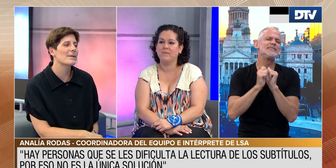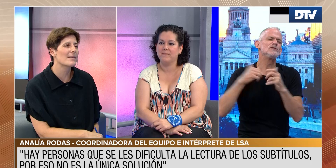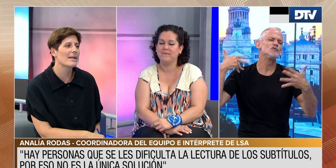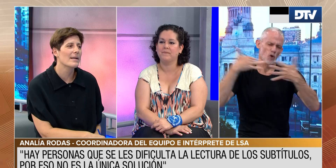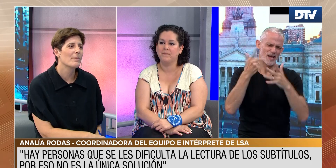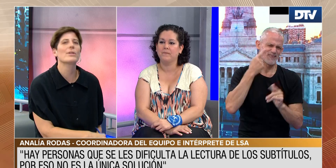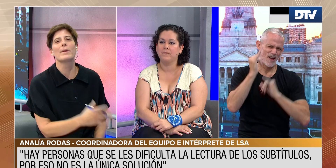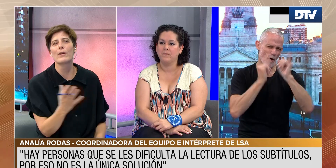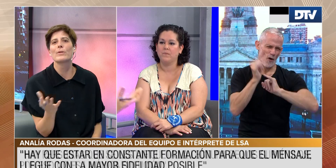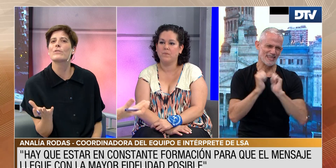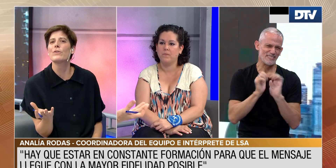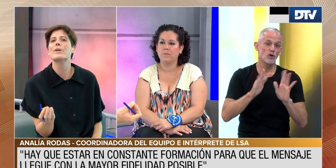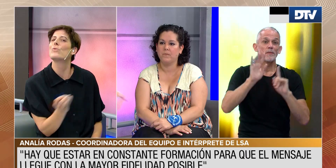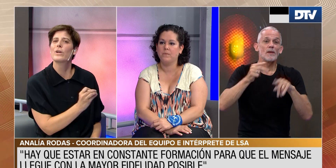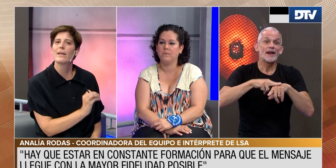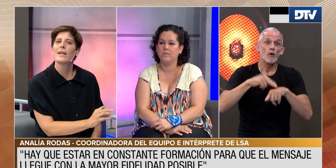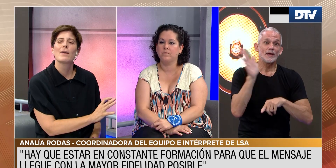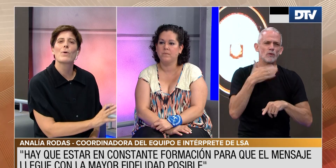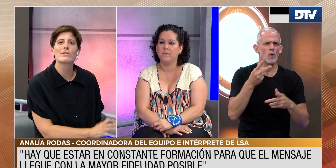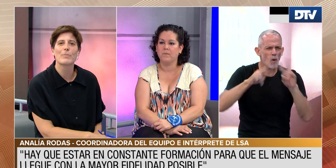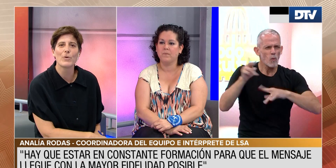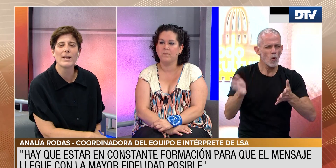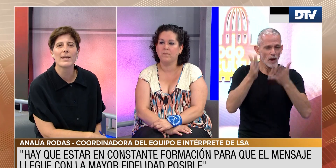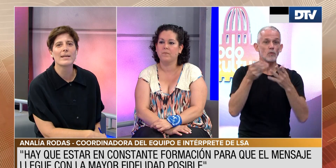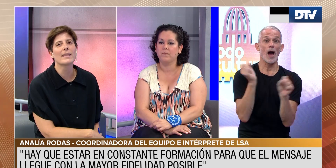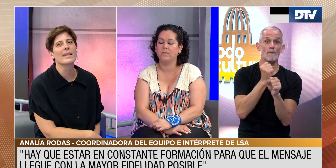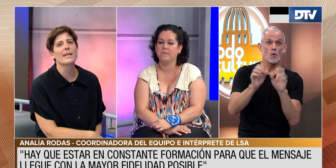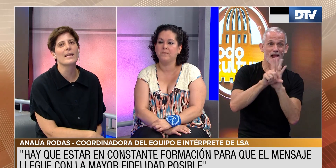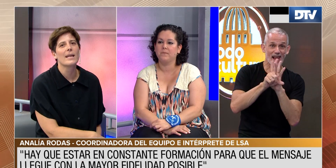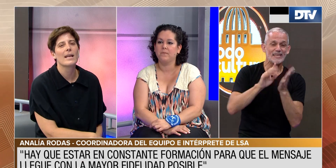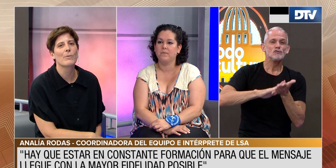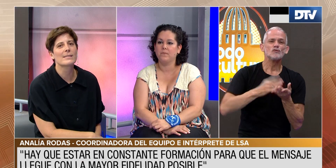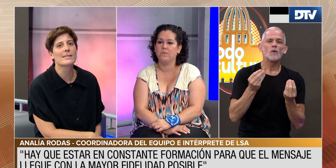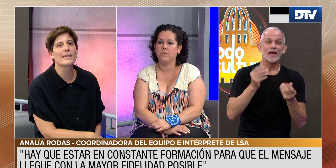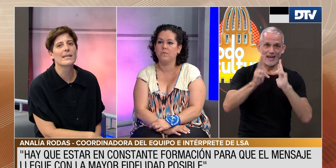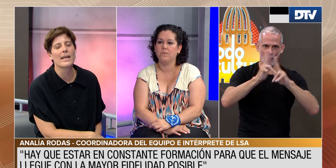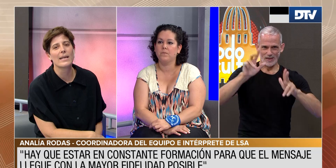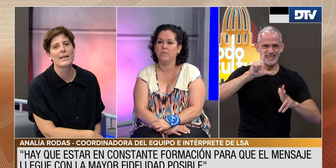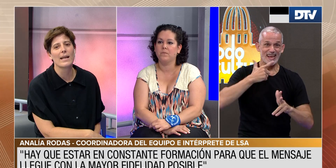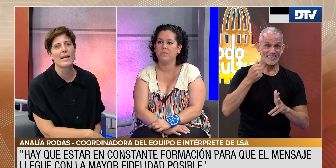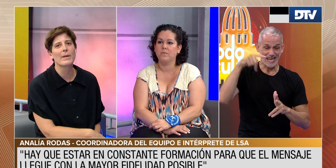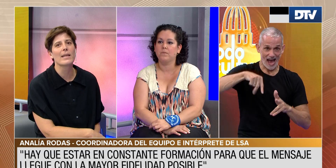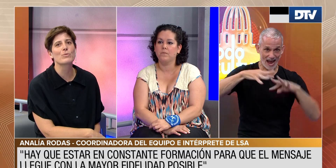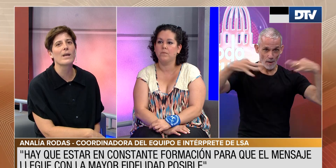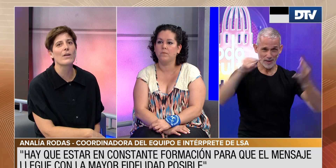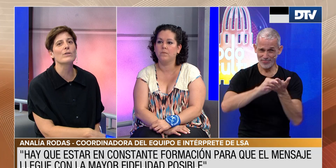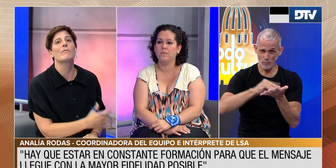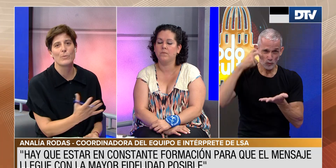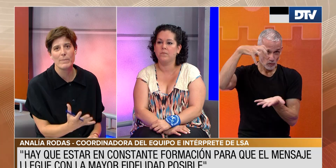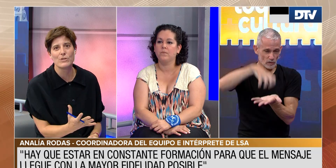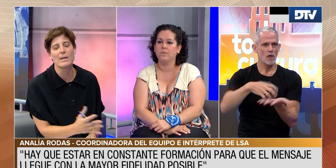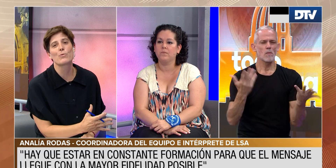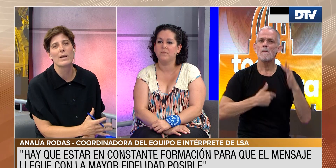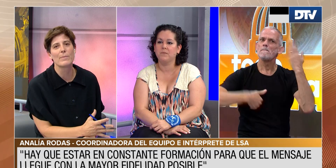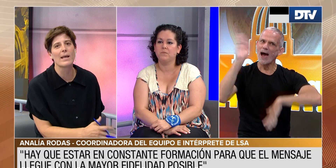vamos a repasar, pero también les recomiendo a todos que busquen cuando se aprobó la ley de lengua de señas aquí en la Cámara de Diputados, que fue